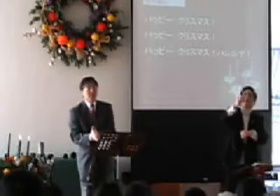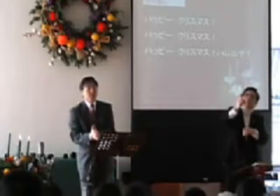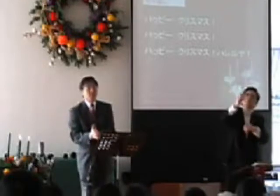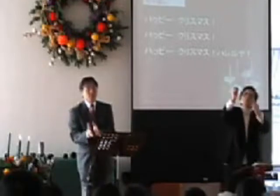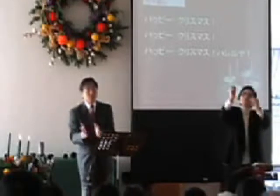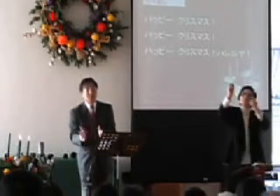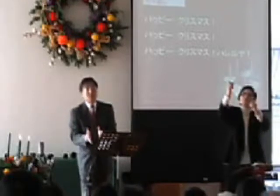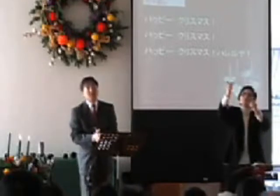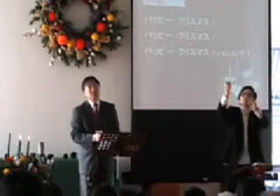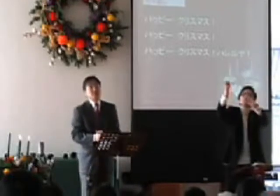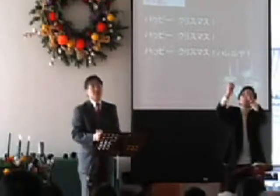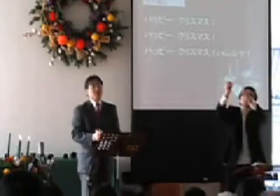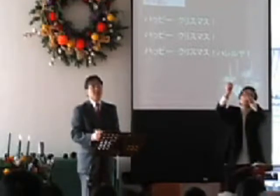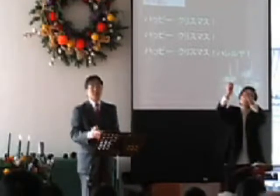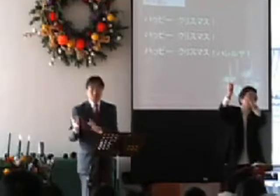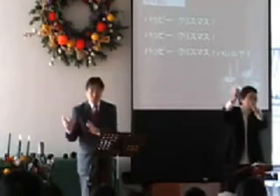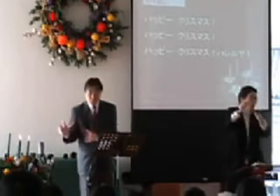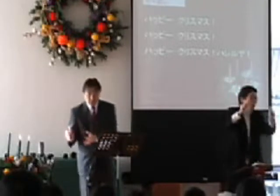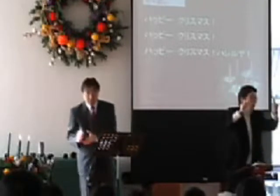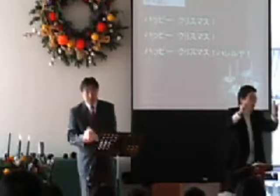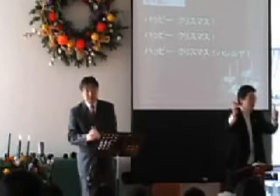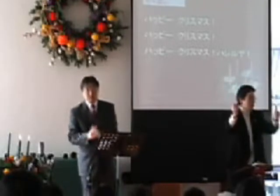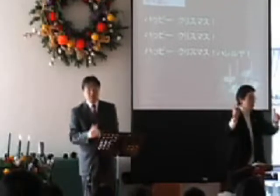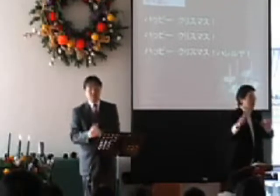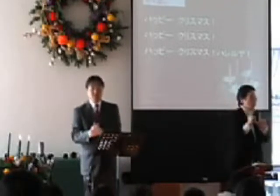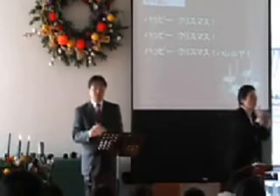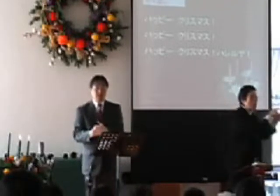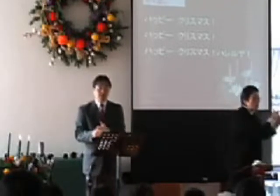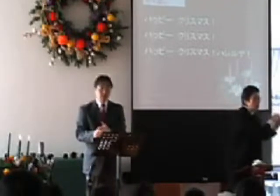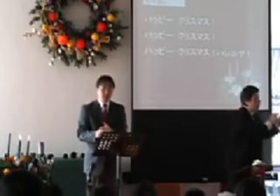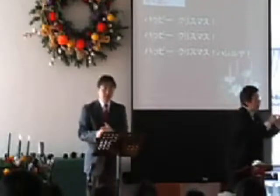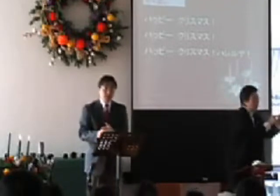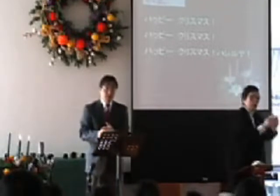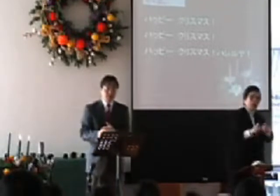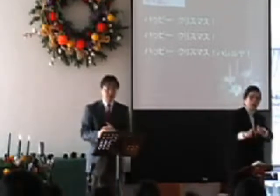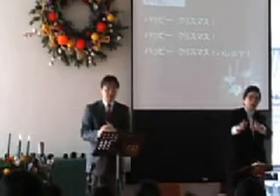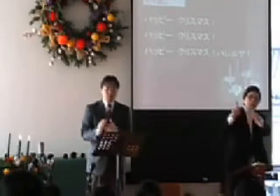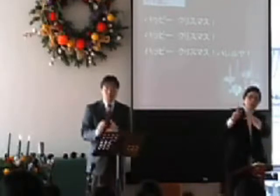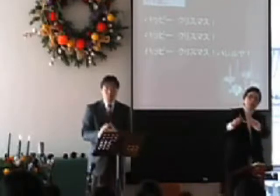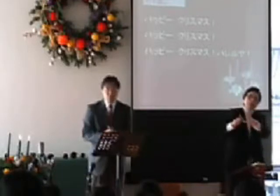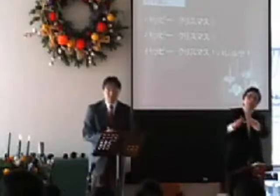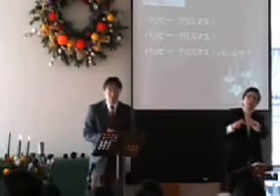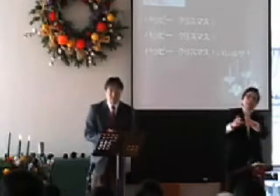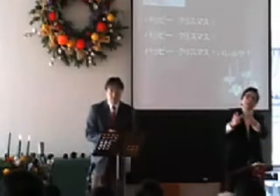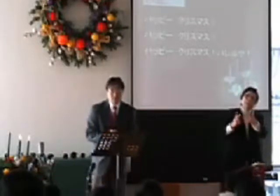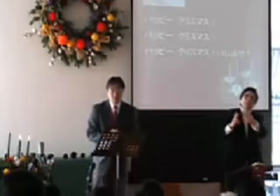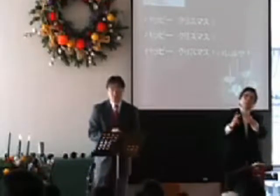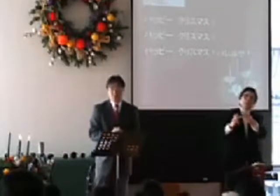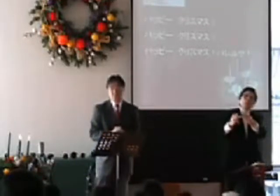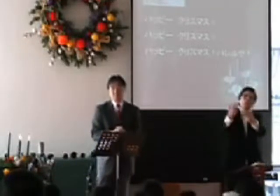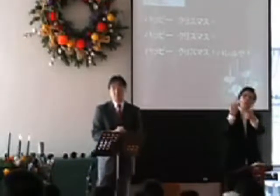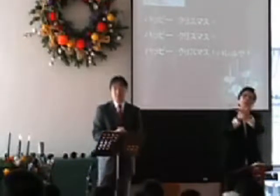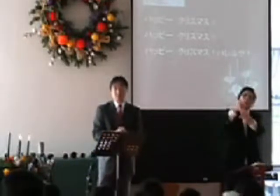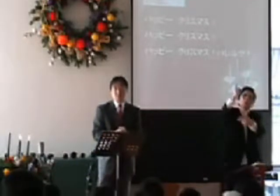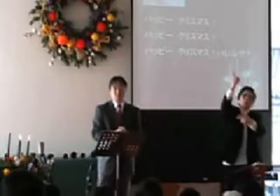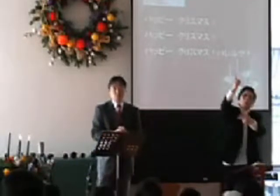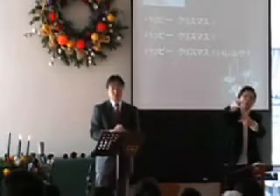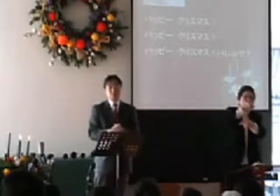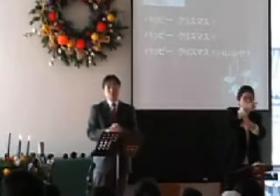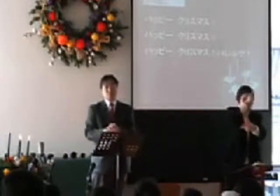ね、この星を見る仕事をしてたんです。そして何か変わった動きがあったら、これを王様に伝えるわ